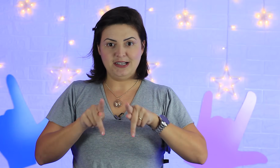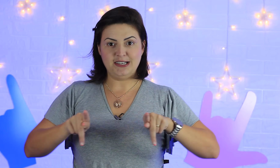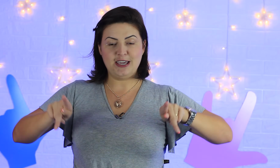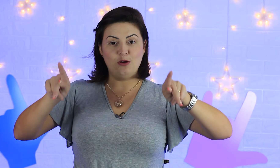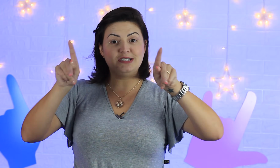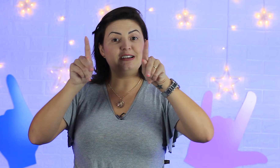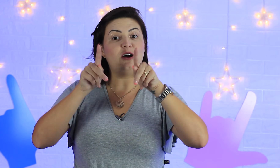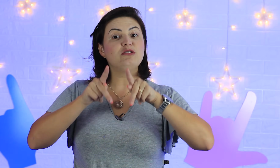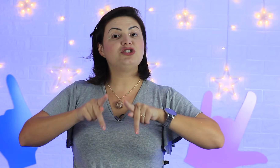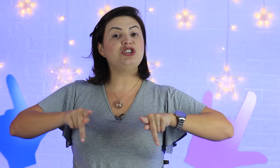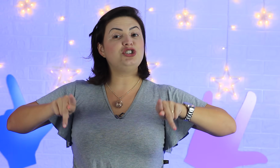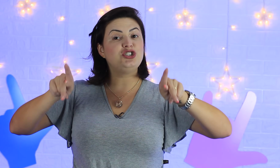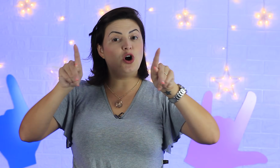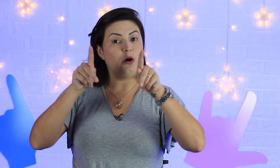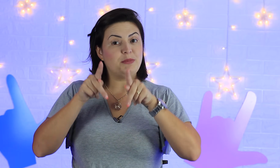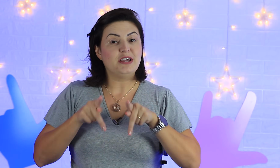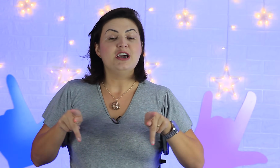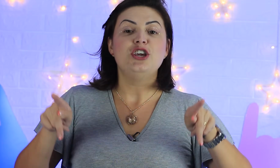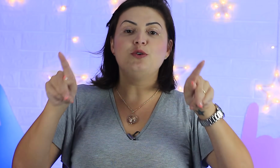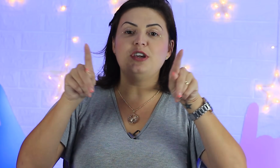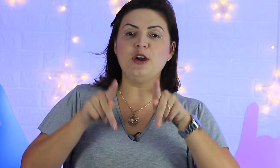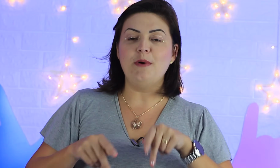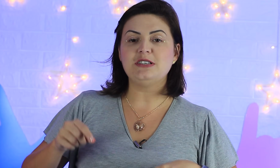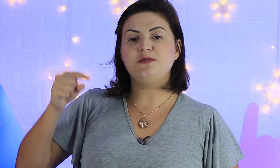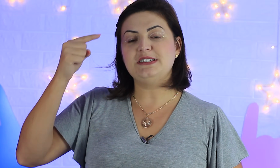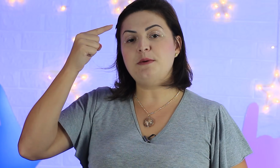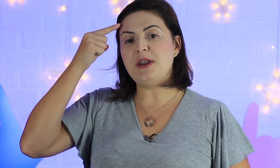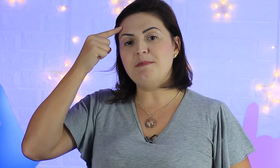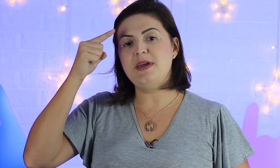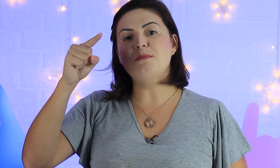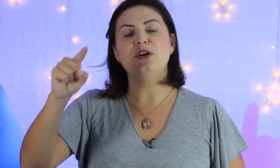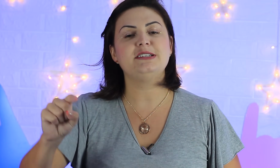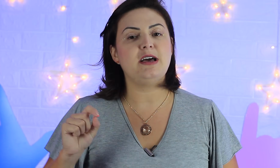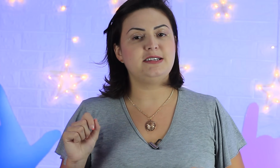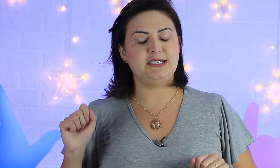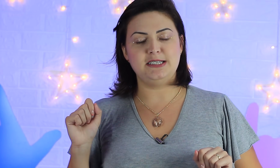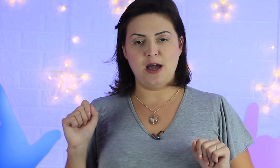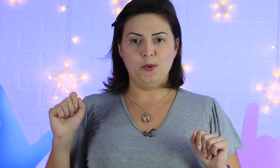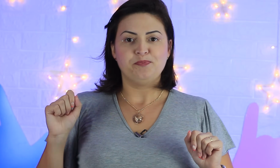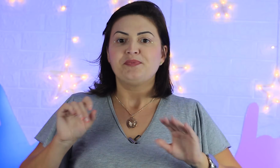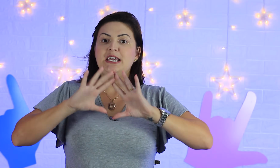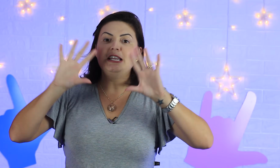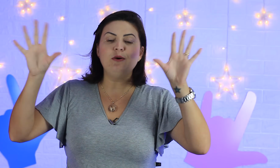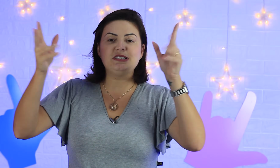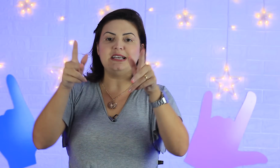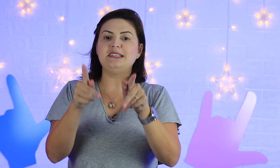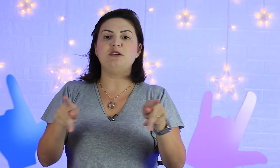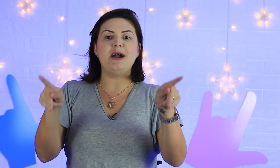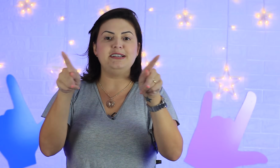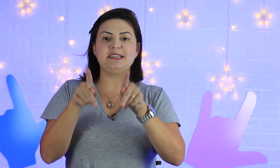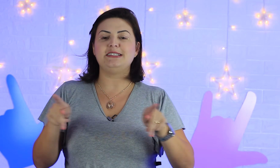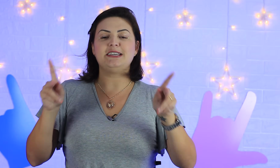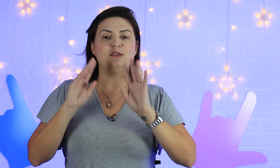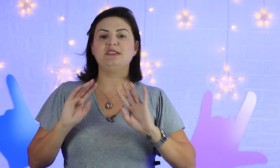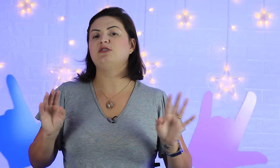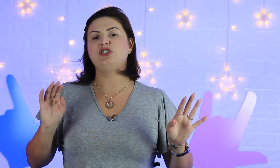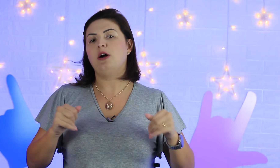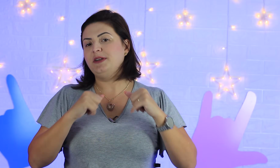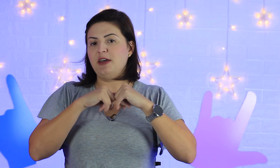Esse aqui é o sinal de shopping. E o que eu posso fazer pra memorizar esse sinal? E não esquecer mais que esse aqui é o sinal de shopping, de